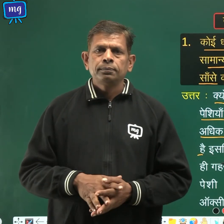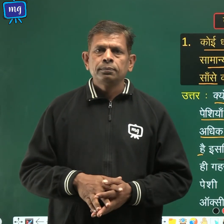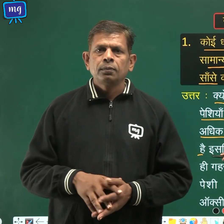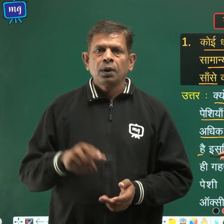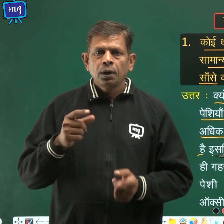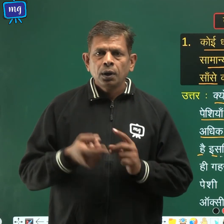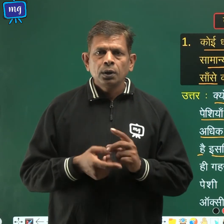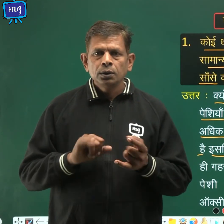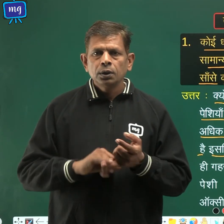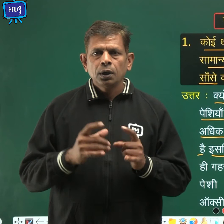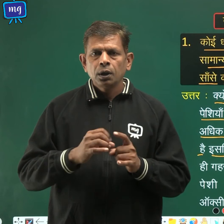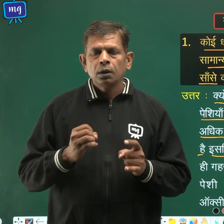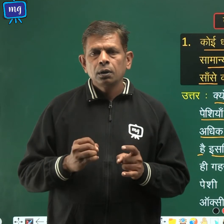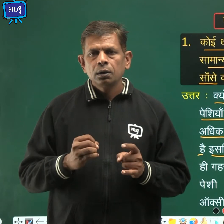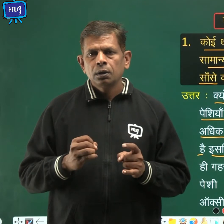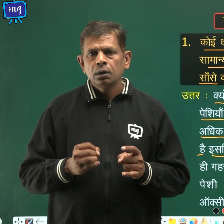इसलिए